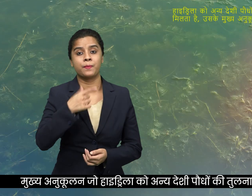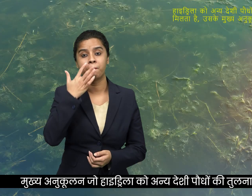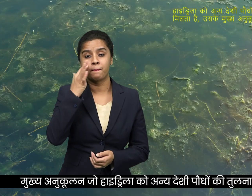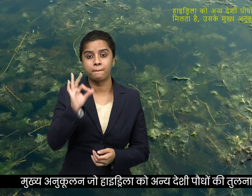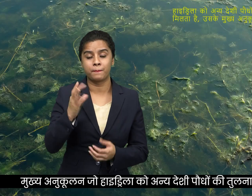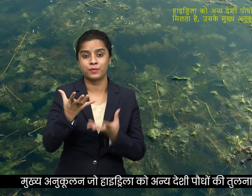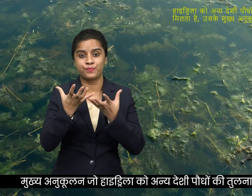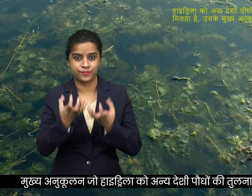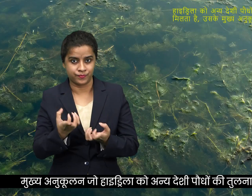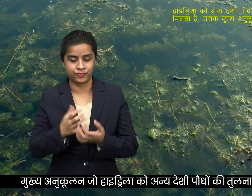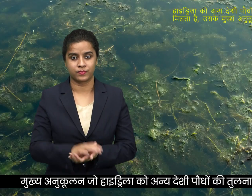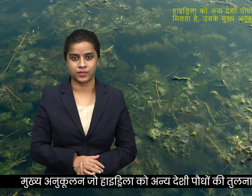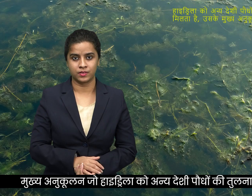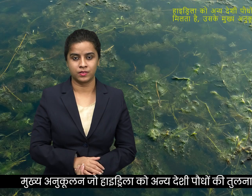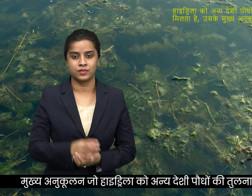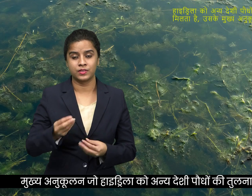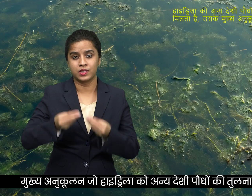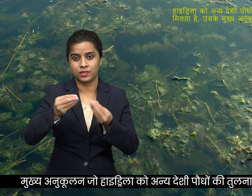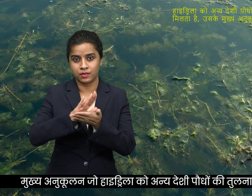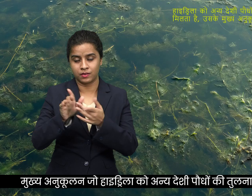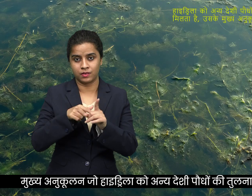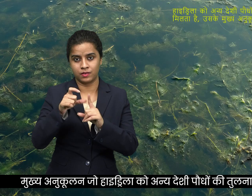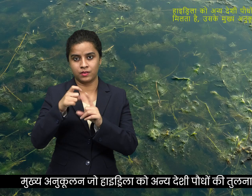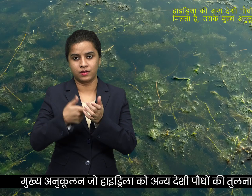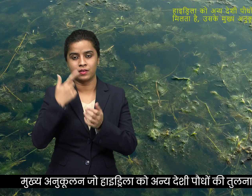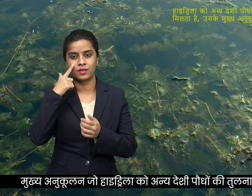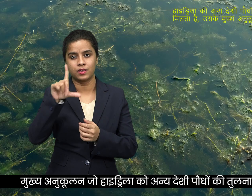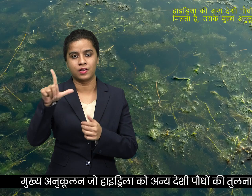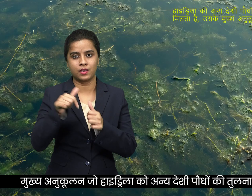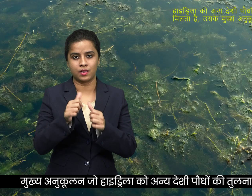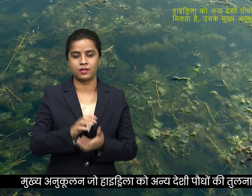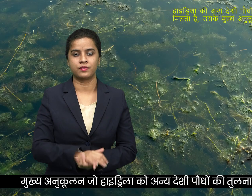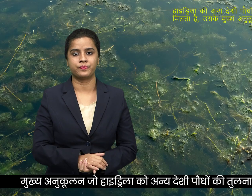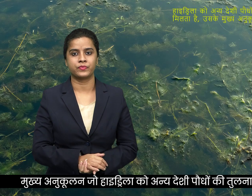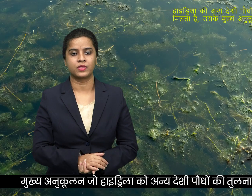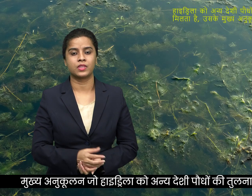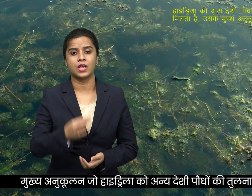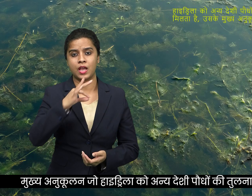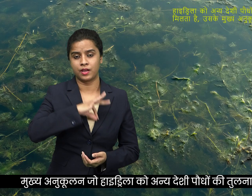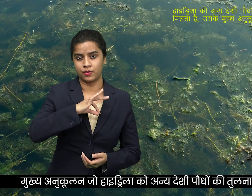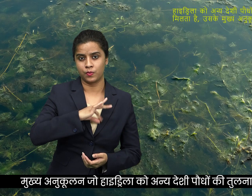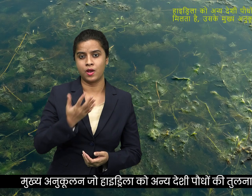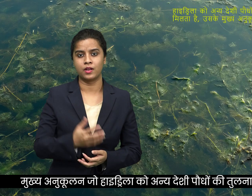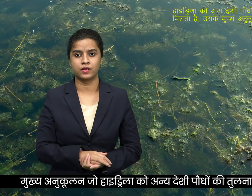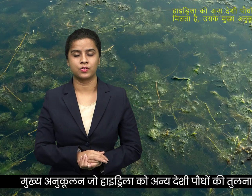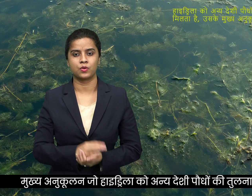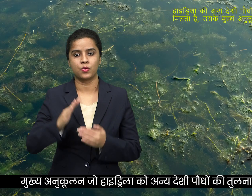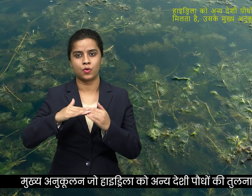मुख्य अनुकूलन जो हाइड्रिला को अन्य देशी पौधों की तुलना में लाभ देते हैं वे